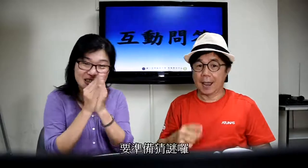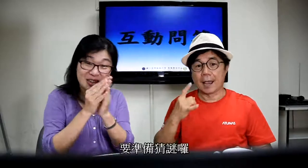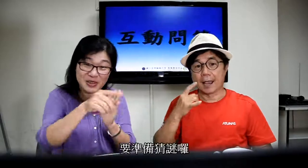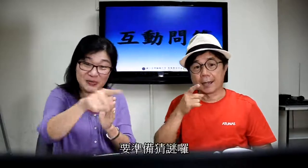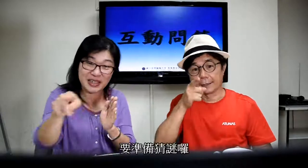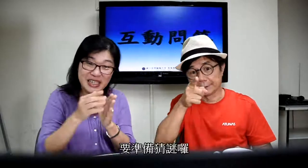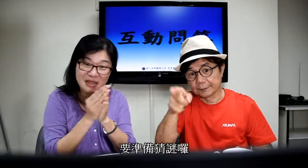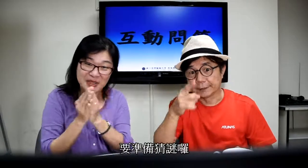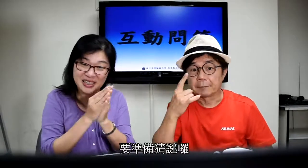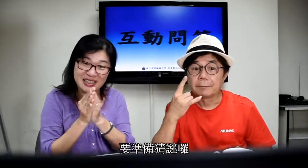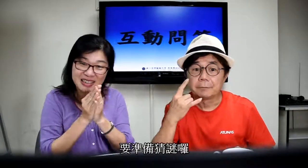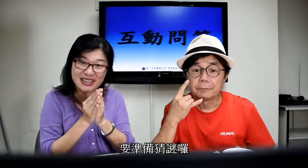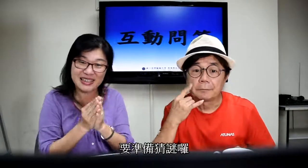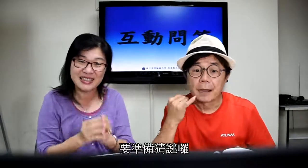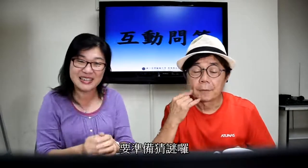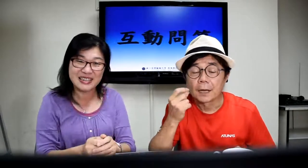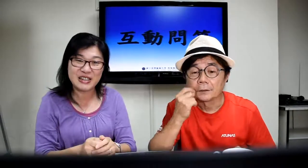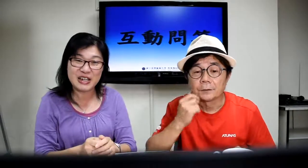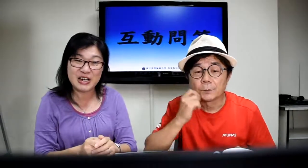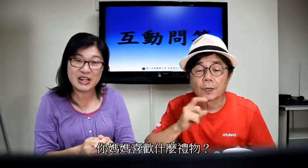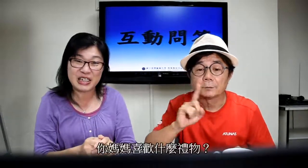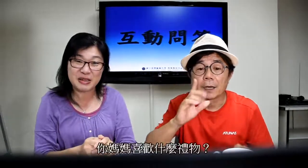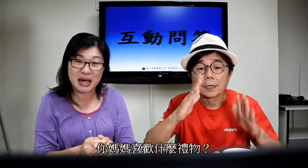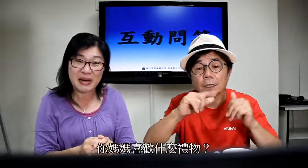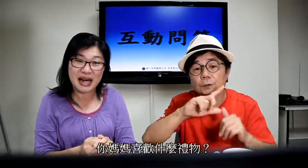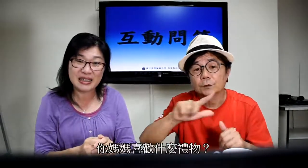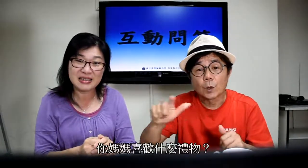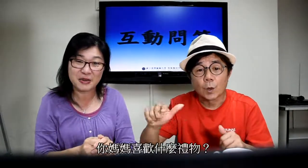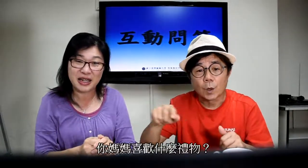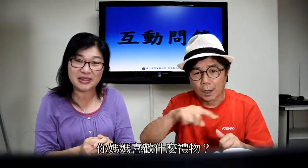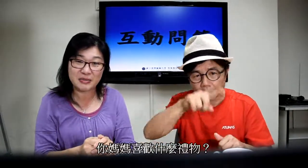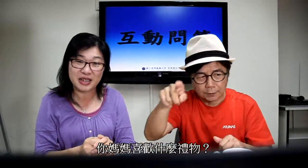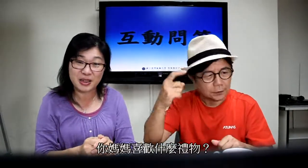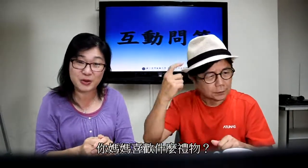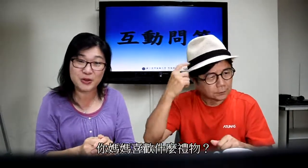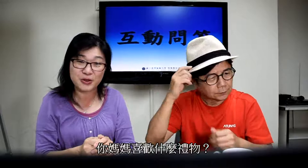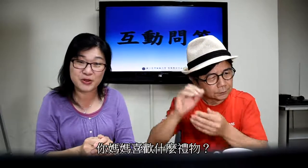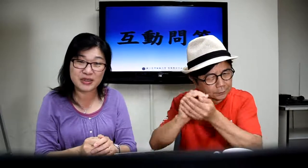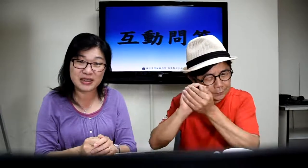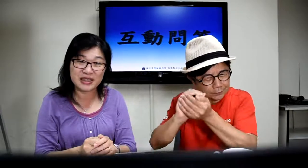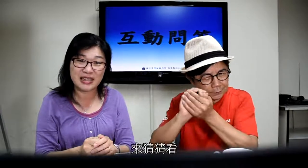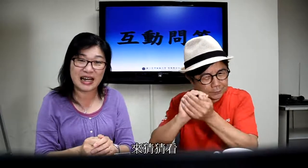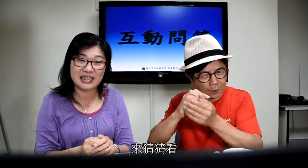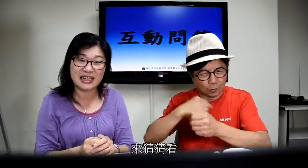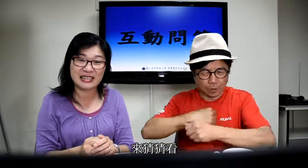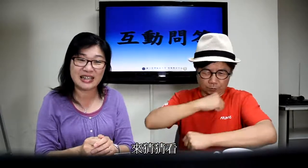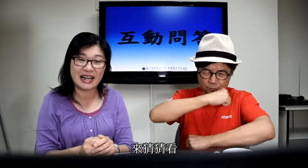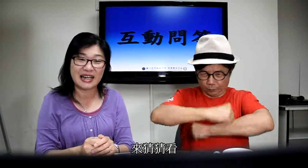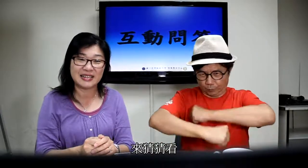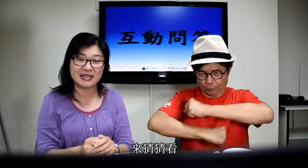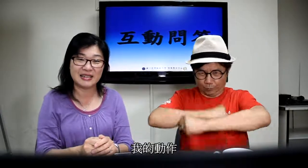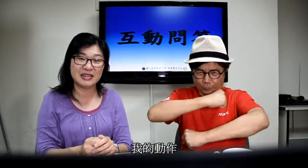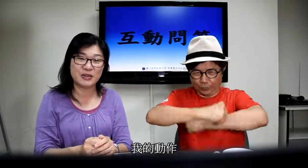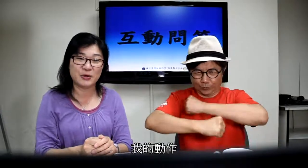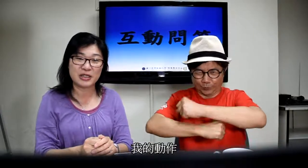准备猜谜咯。你妈妈喜欢什么礼物？来猜一猜看，我的动